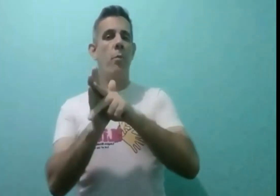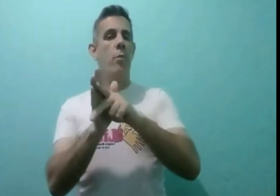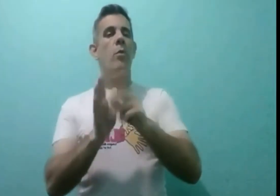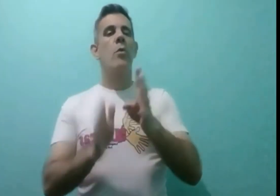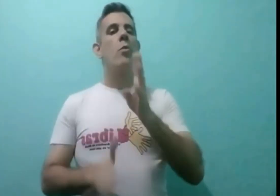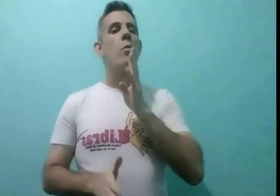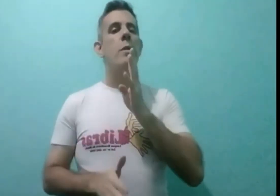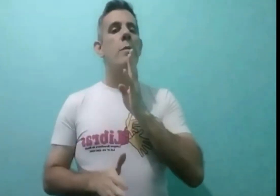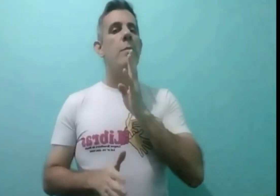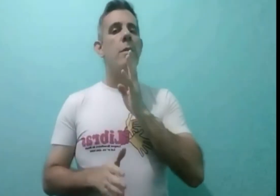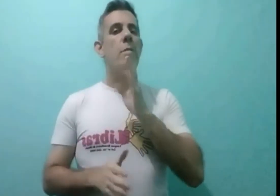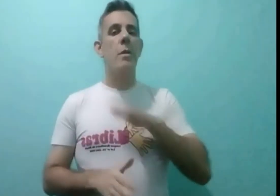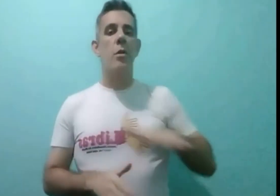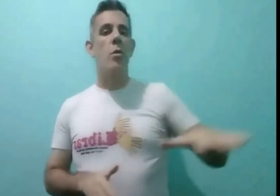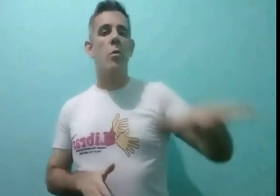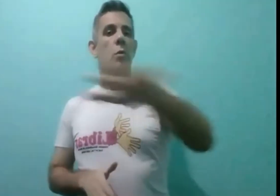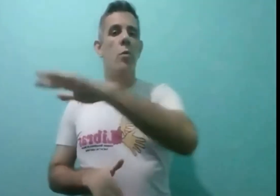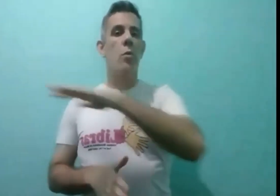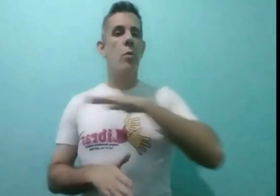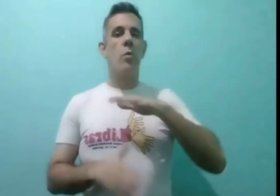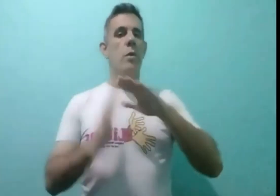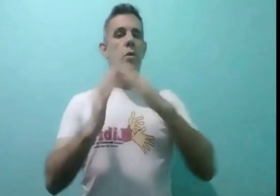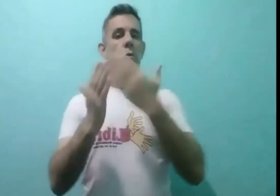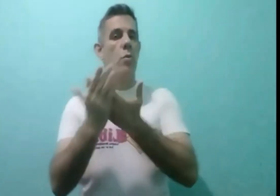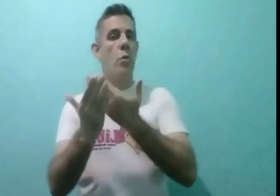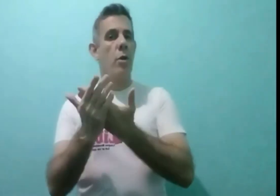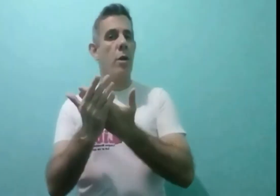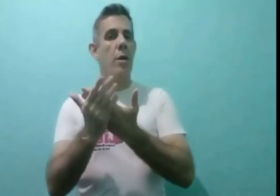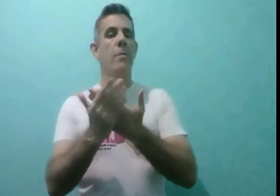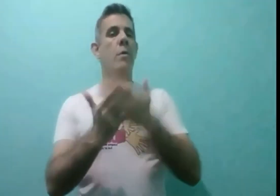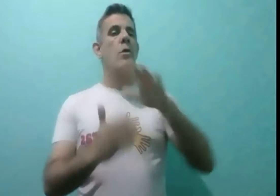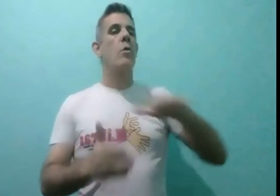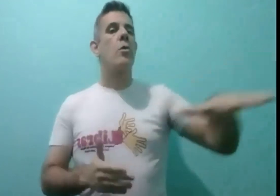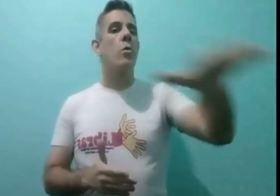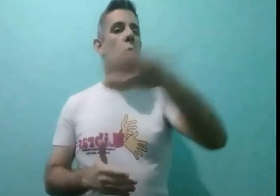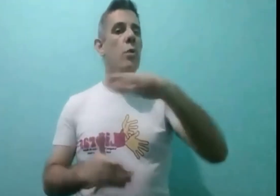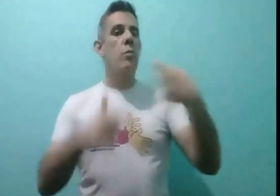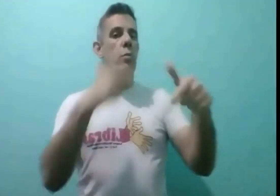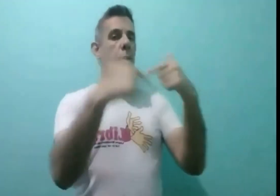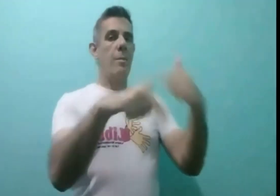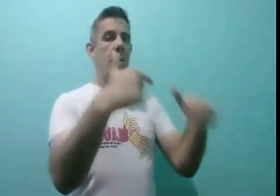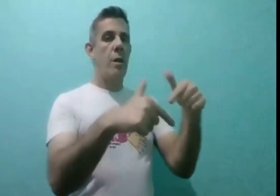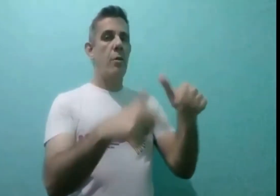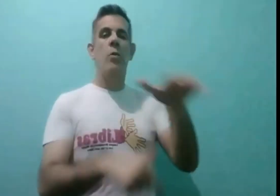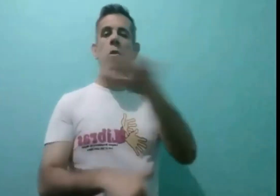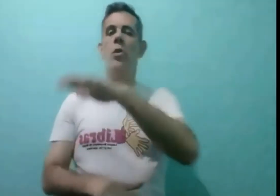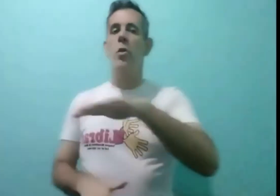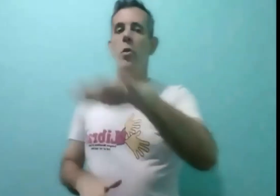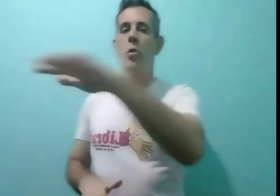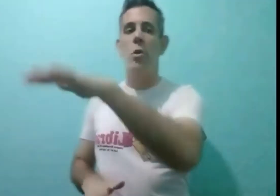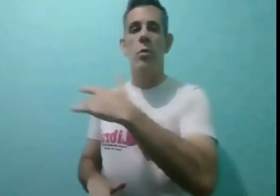melhora a comunicação do surdo. Né, isso em diversos espaços, na escola, no